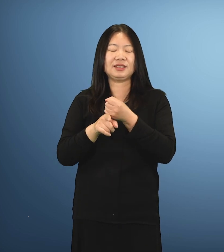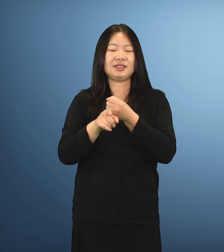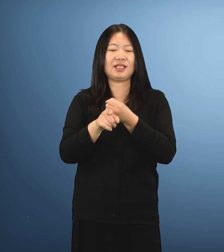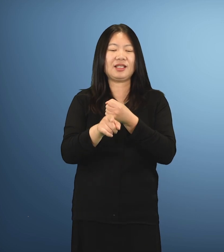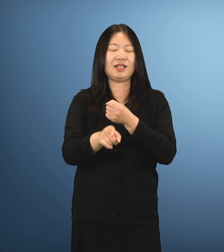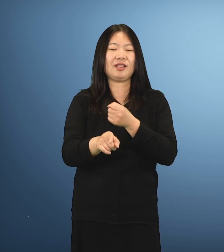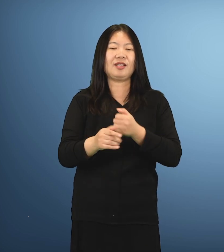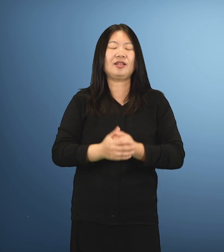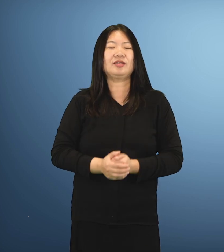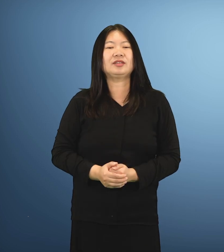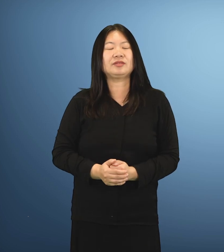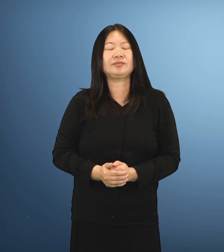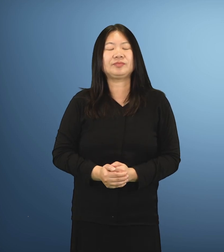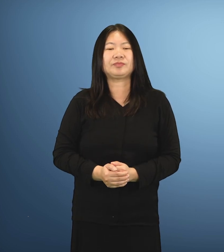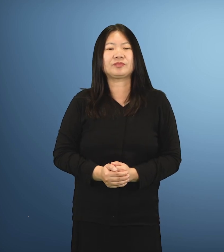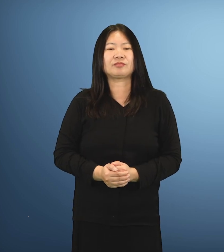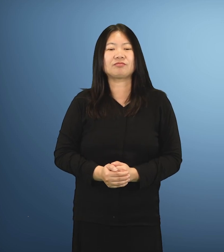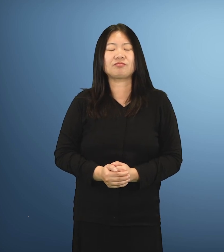진리에